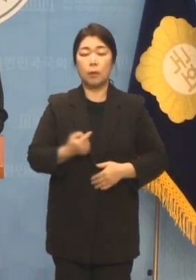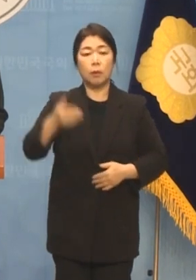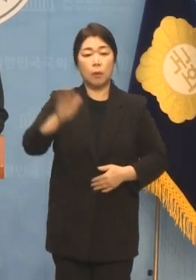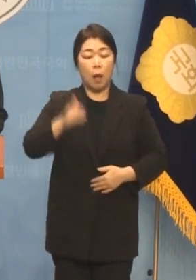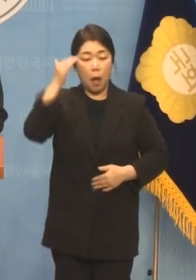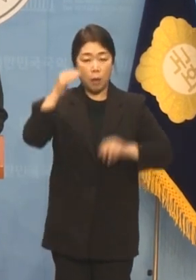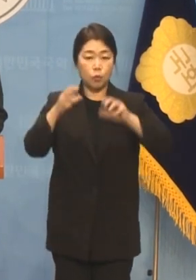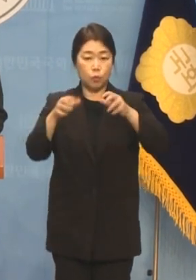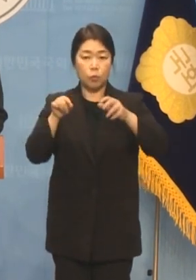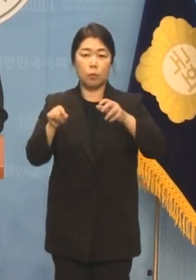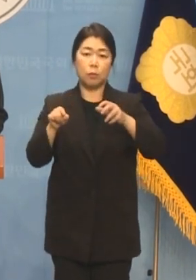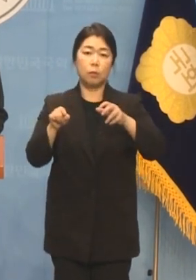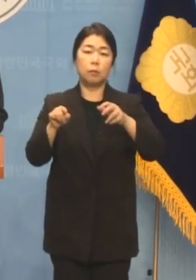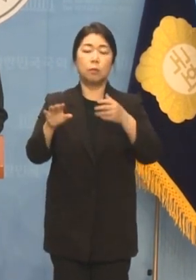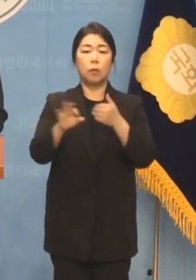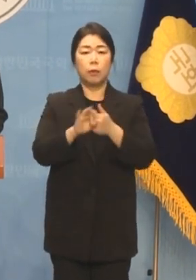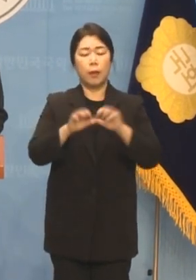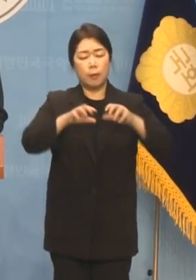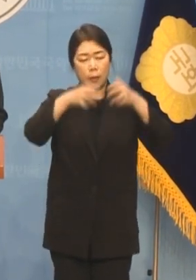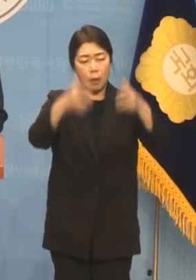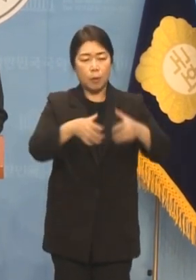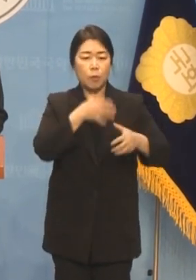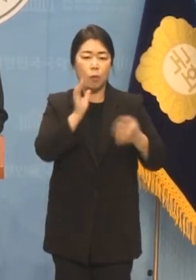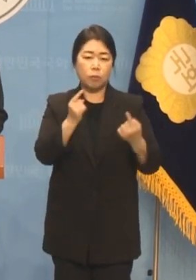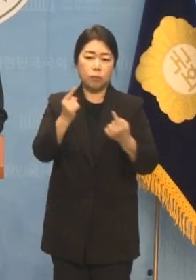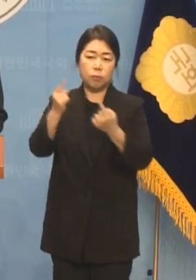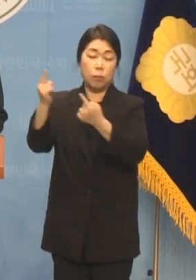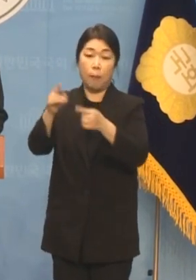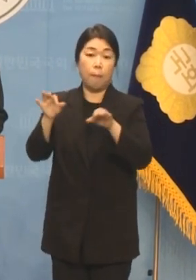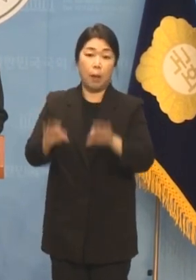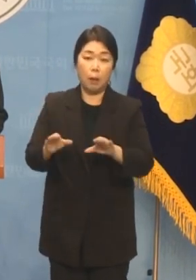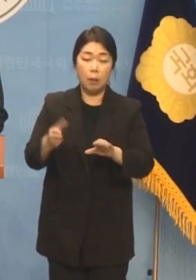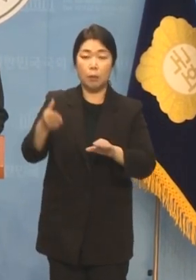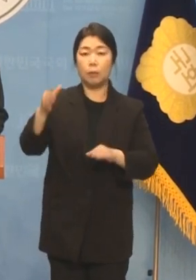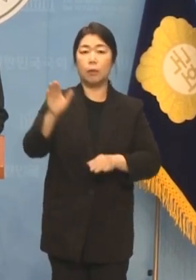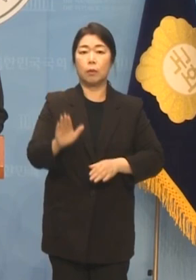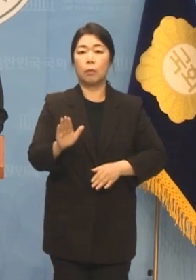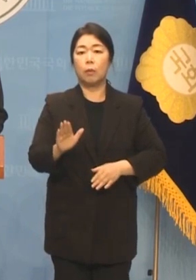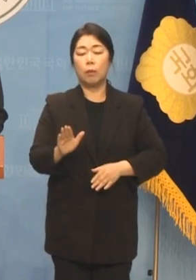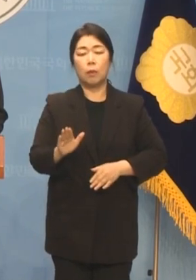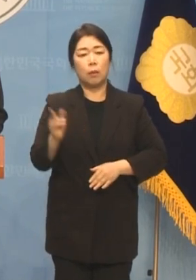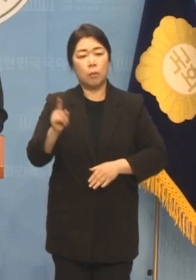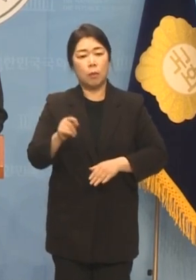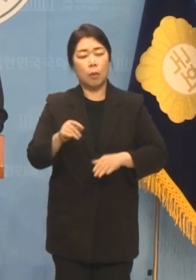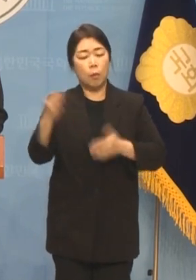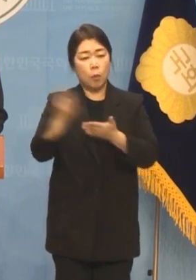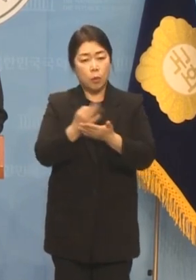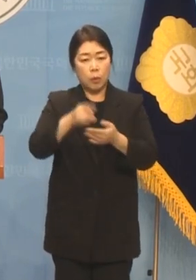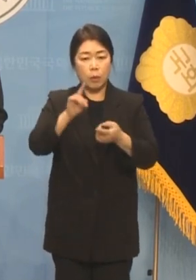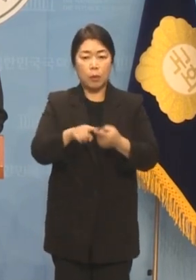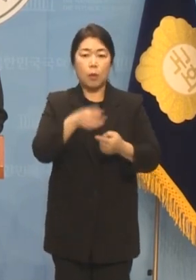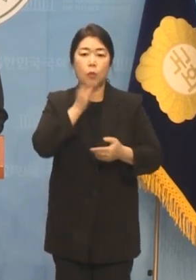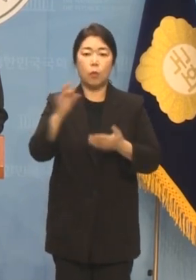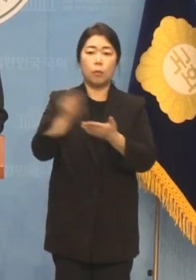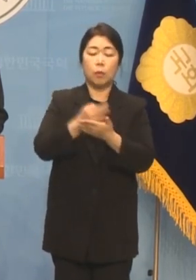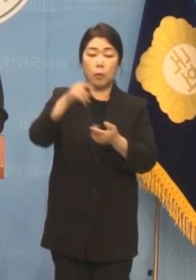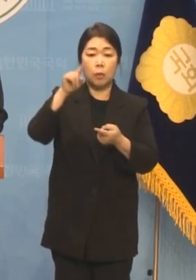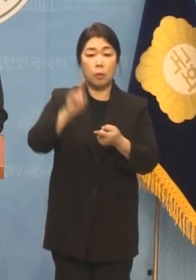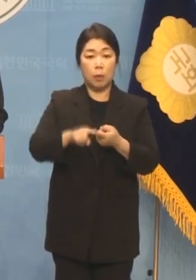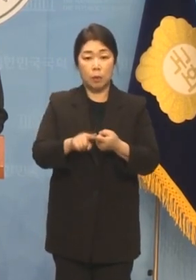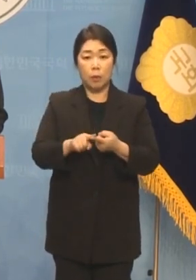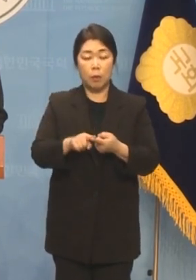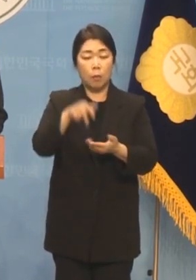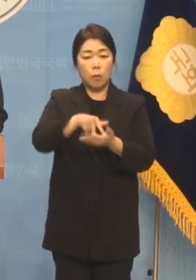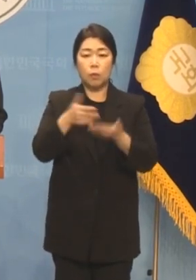비해 우리나라는 세계에서 고령화 속도가 가장 빠른데도 소득 대체율에 비해 보험료율이